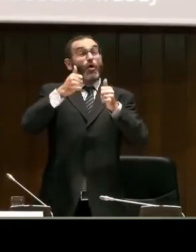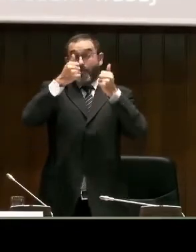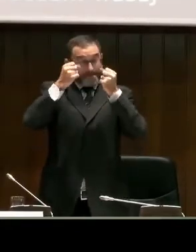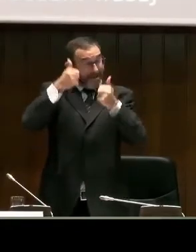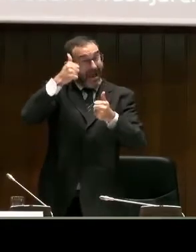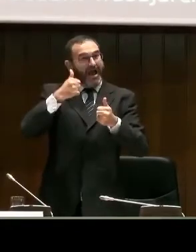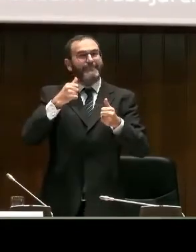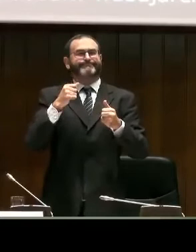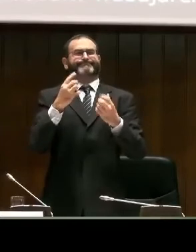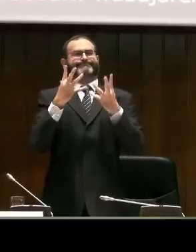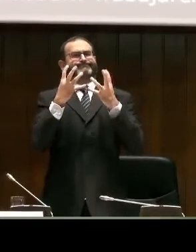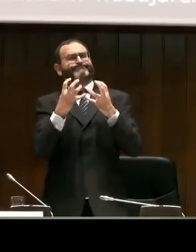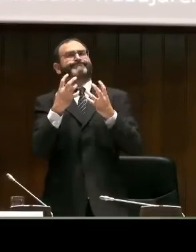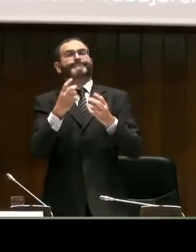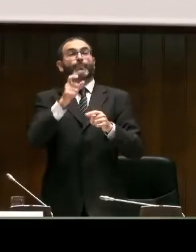Visual.